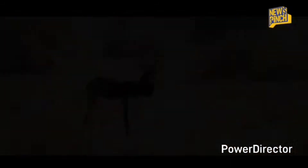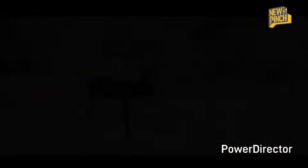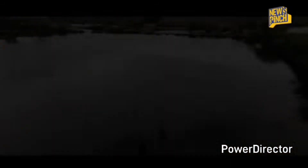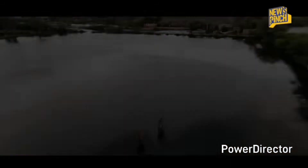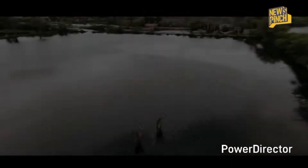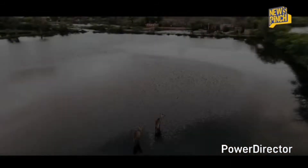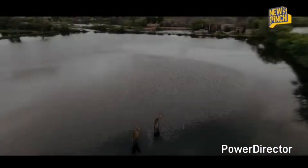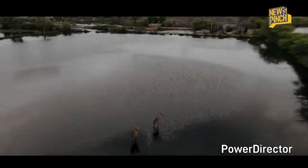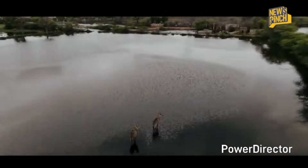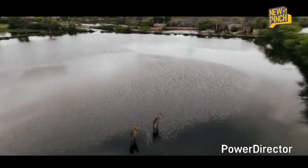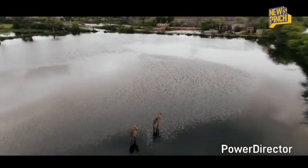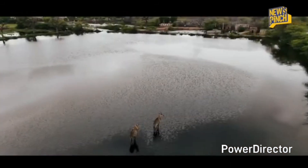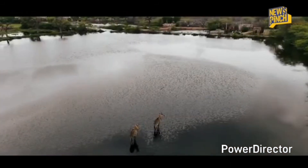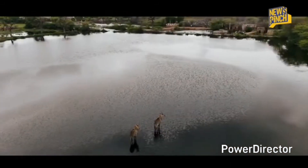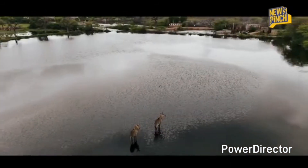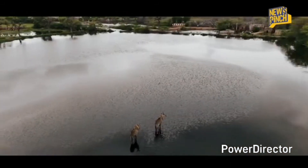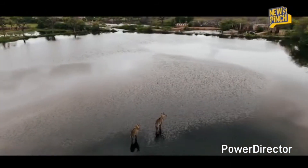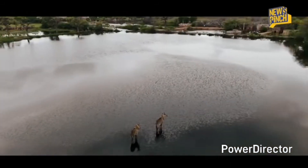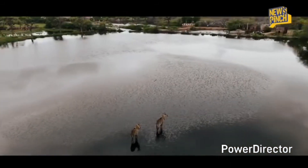नार।